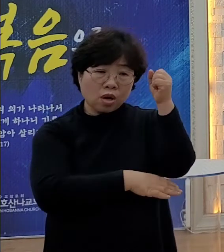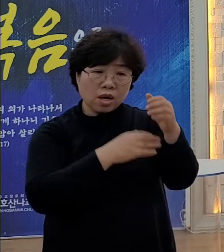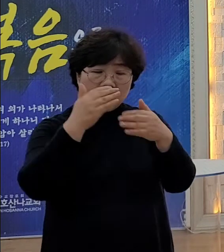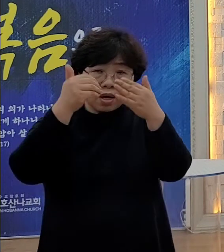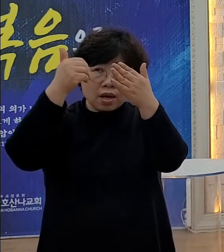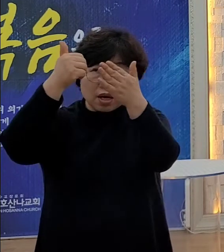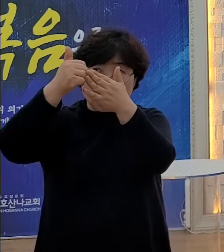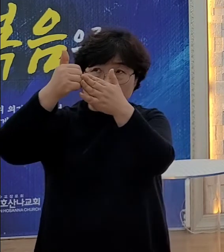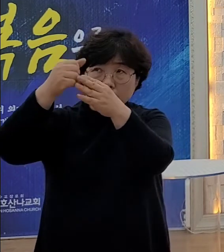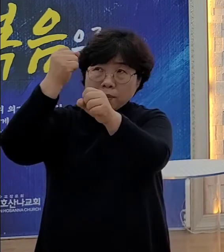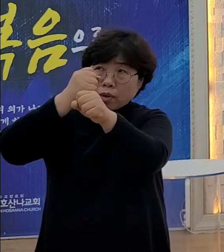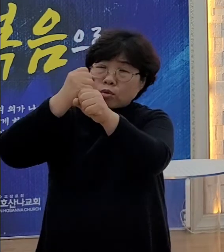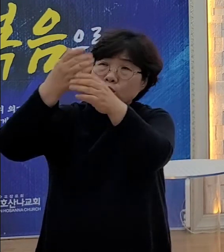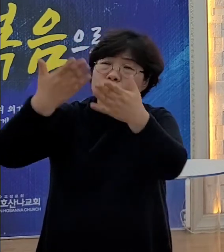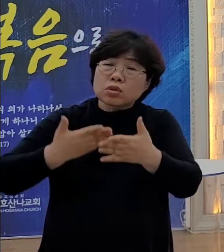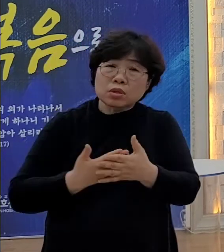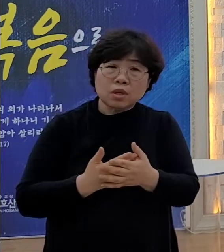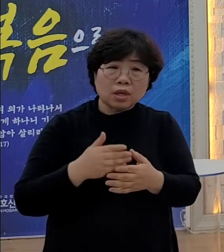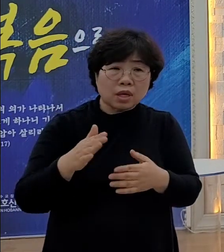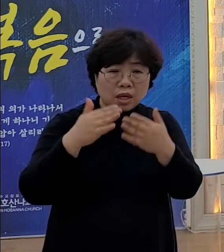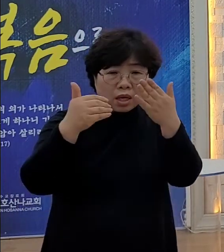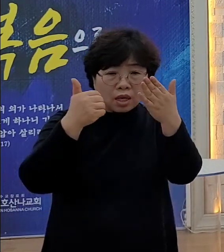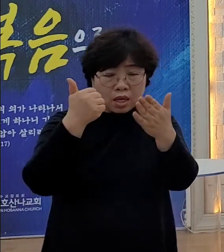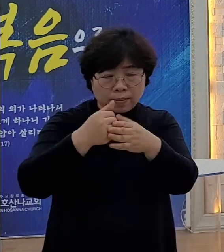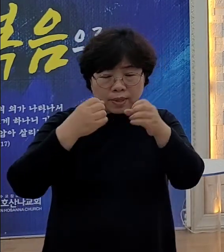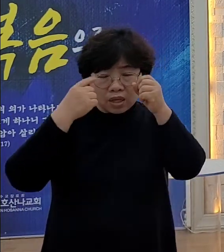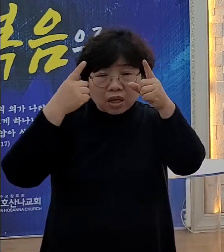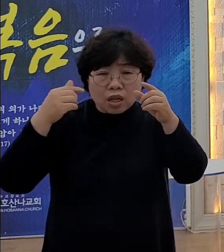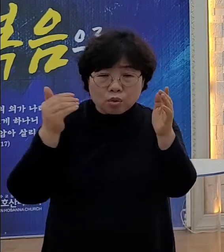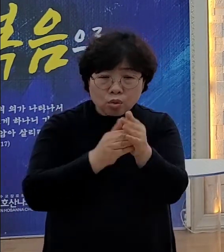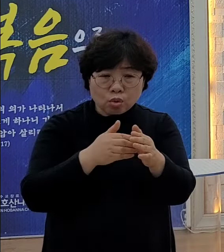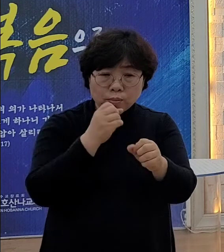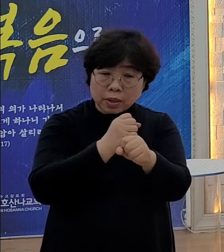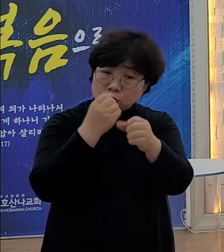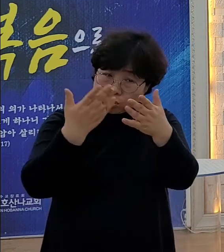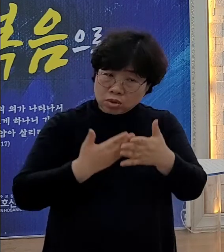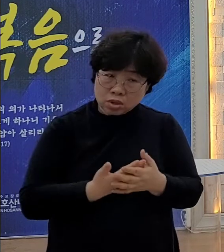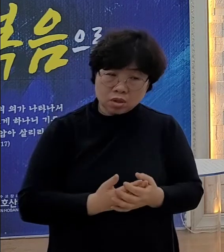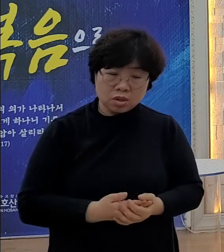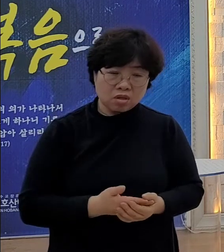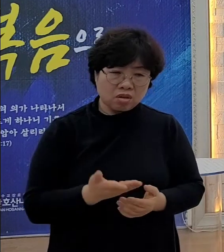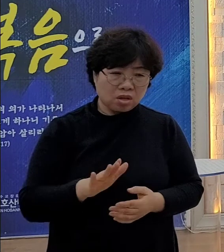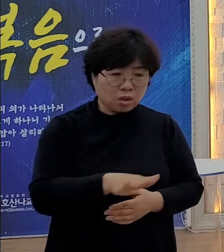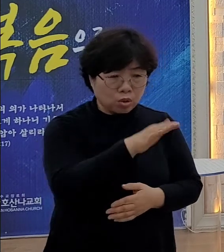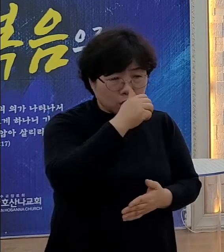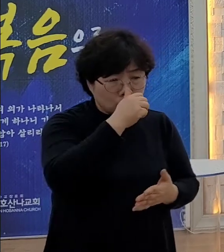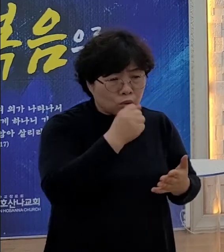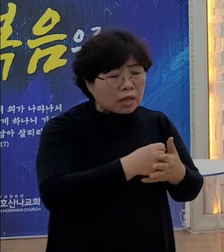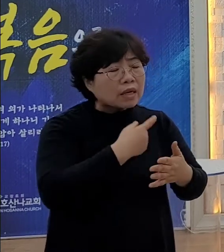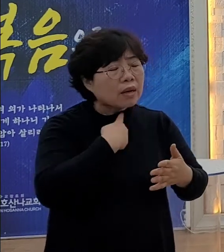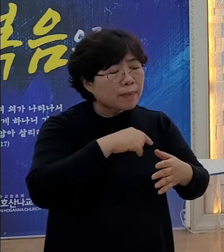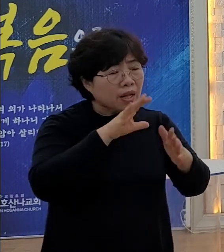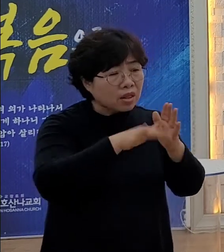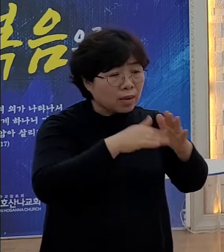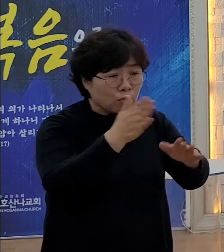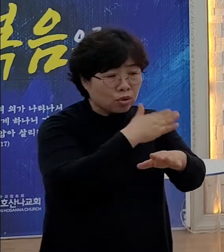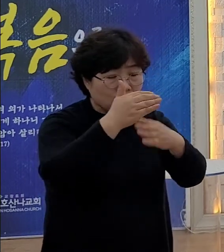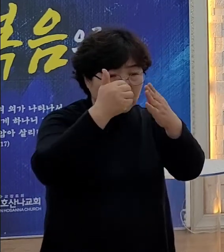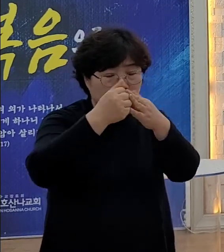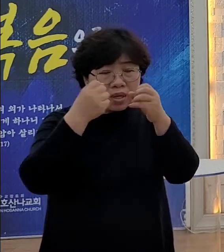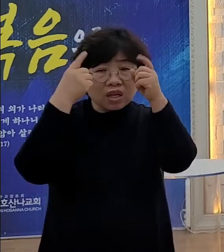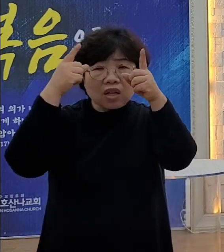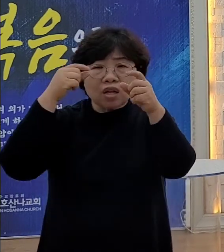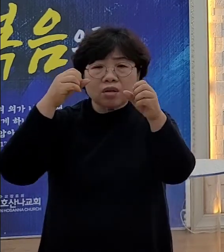이렇게 하나님 지으셨다니까요. 여러분 마음 가운데 이런 마음이 있잖아요. 아, 내가 이렇게